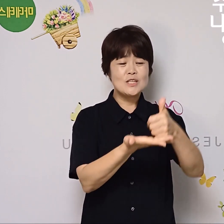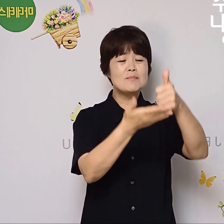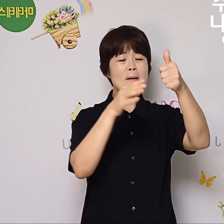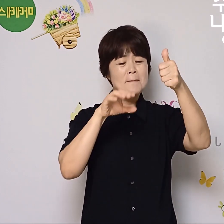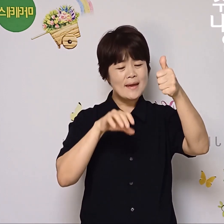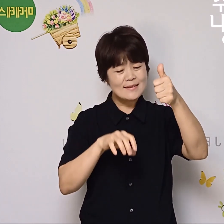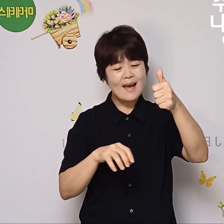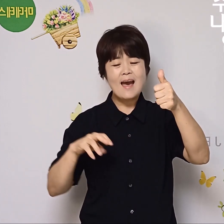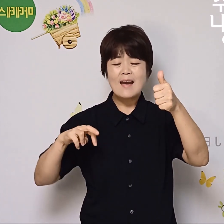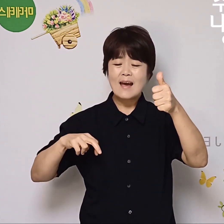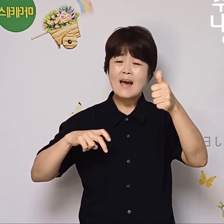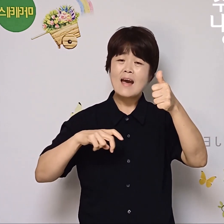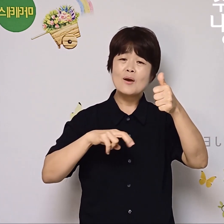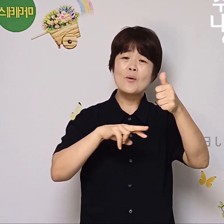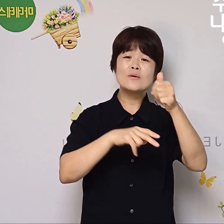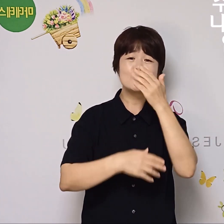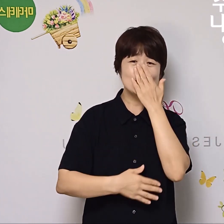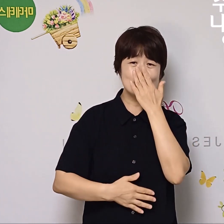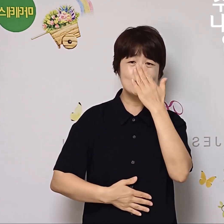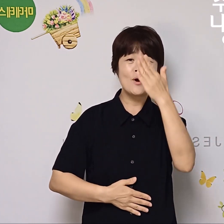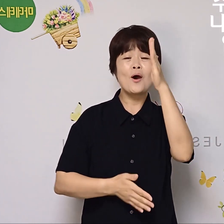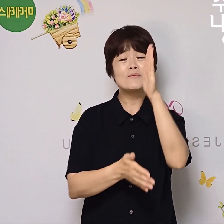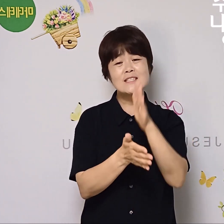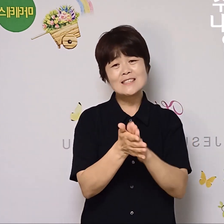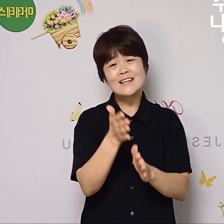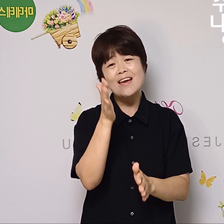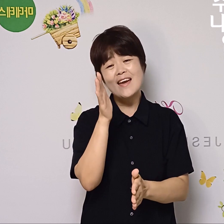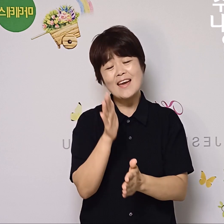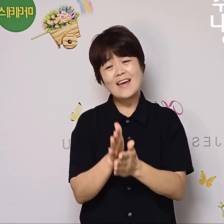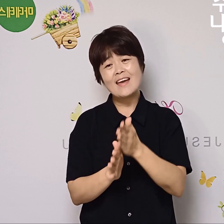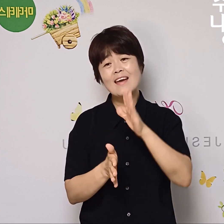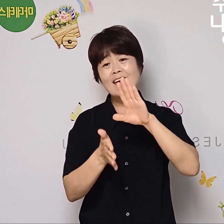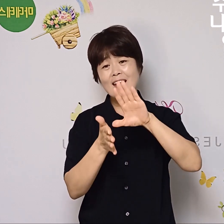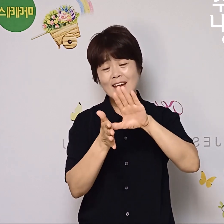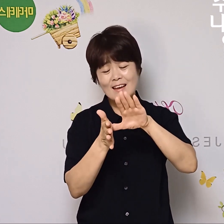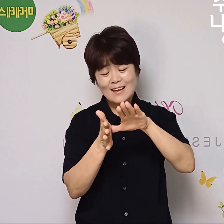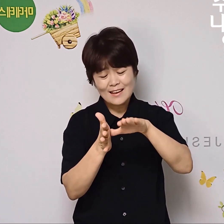주님 앞에 나아올 수 없을 때